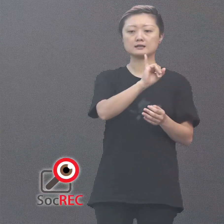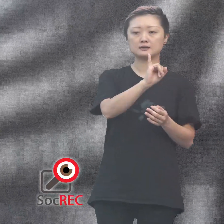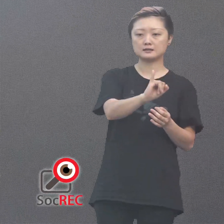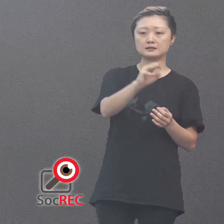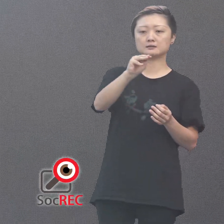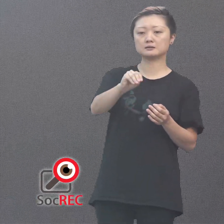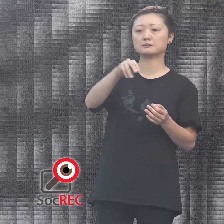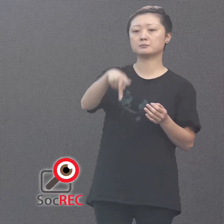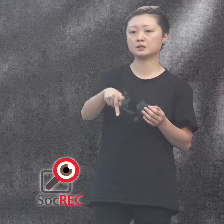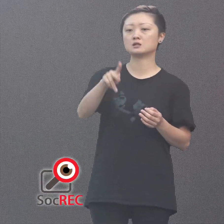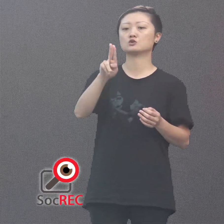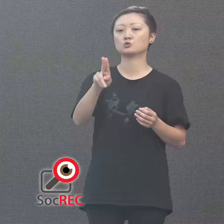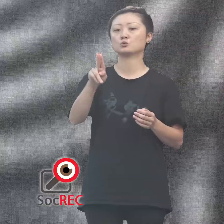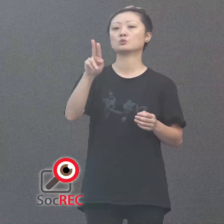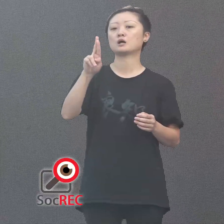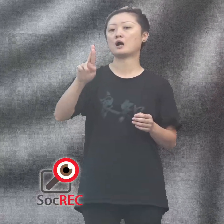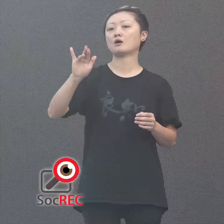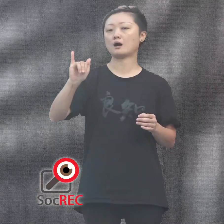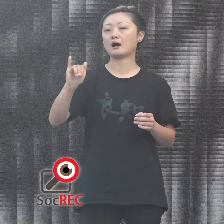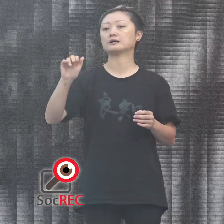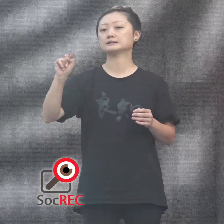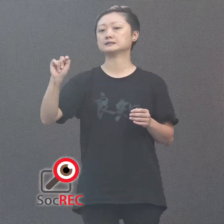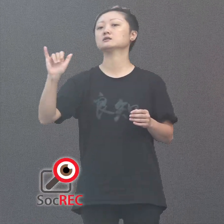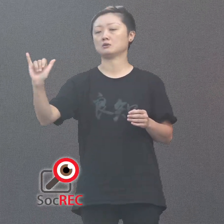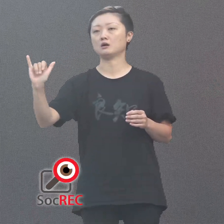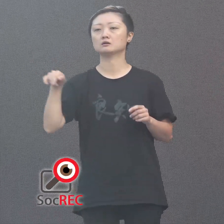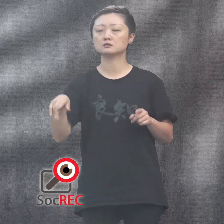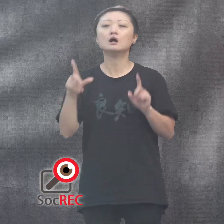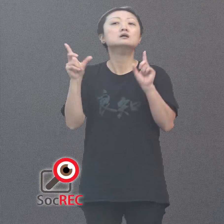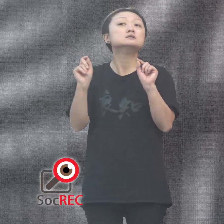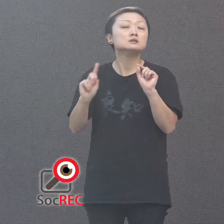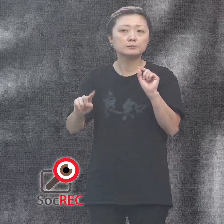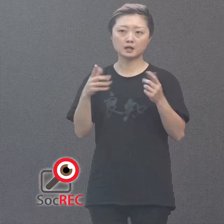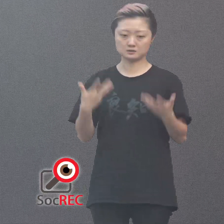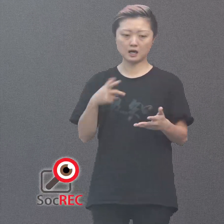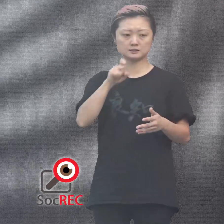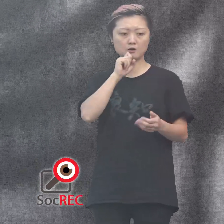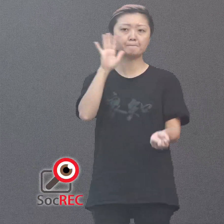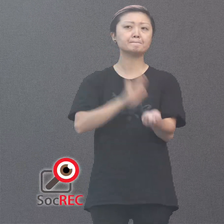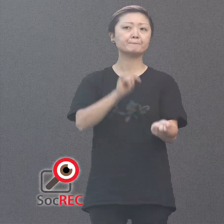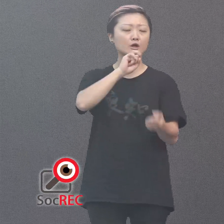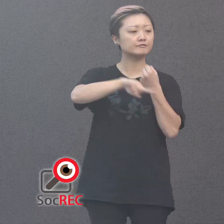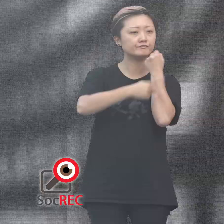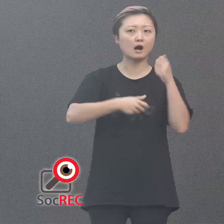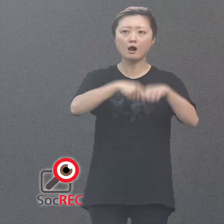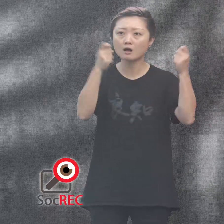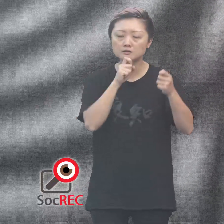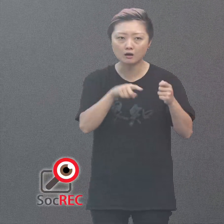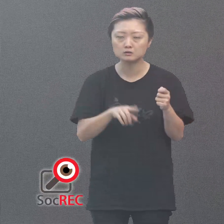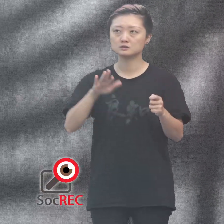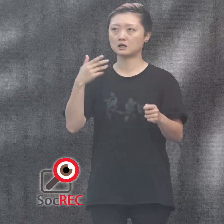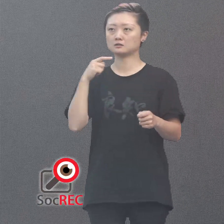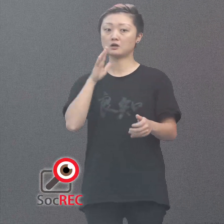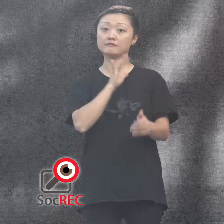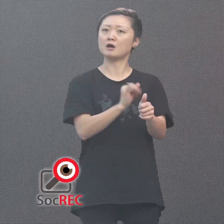緊一啲犯法者，佢係可以不受懲罰嘅，佢係完全冇呢個刑責嘅，亦都令到 victim 咧係唔